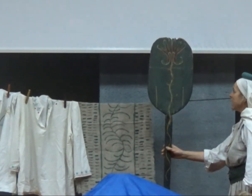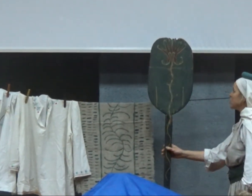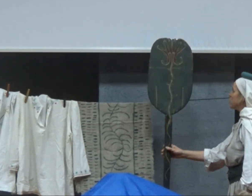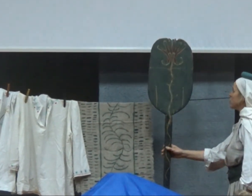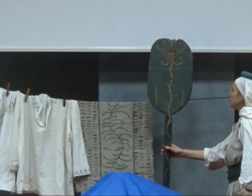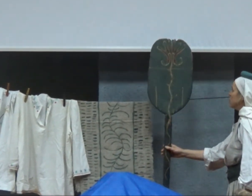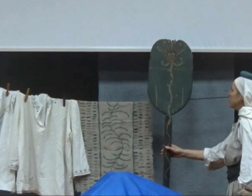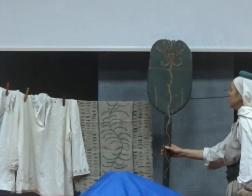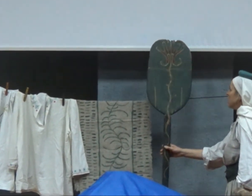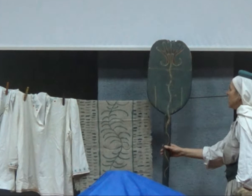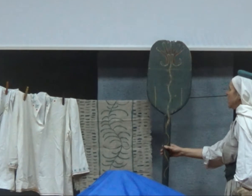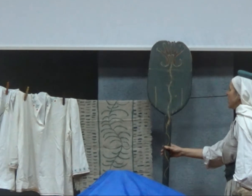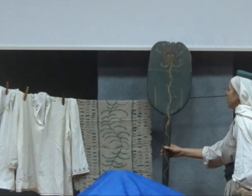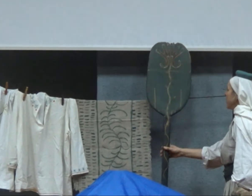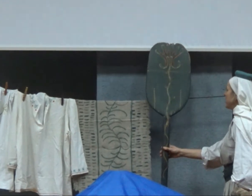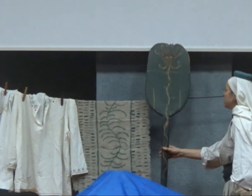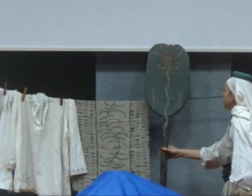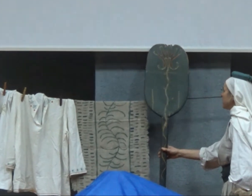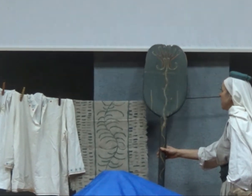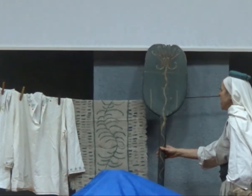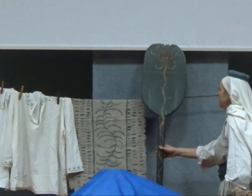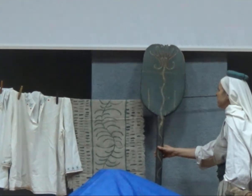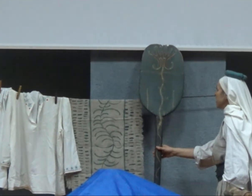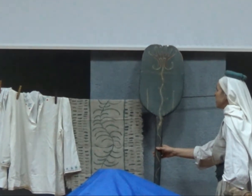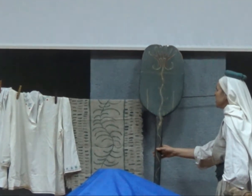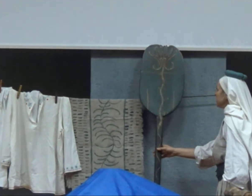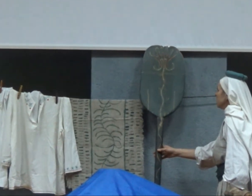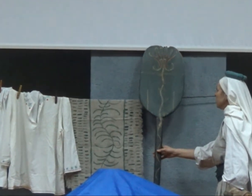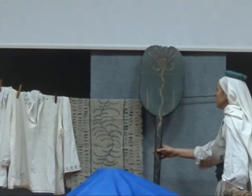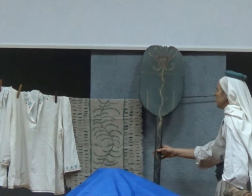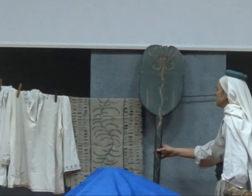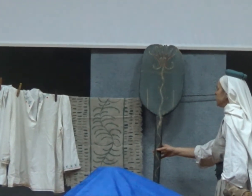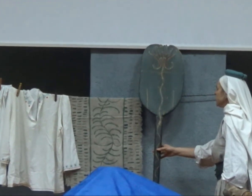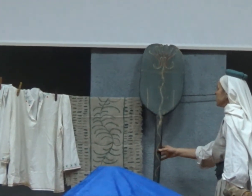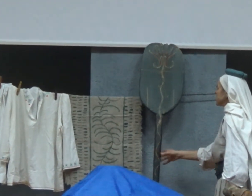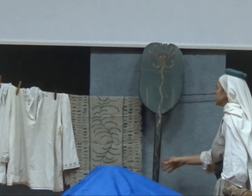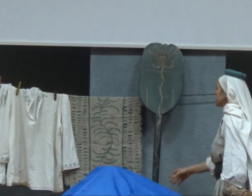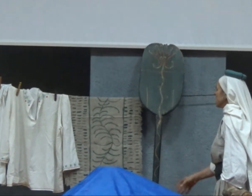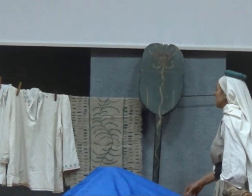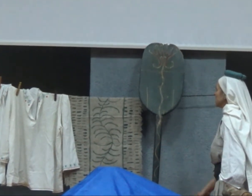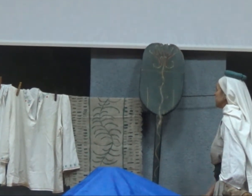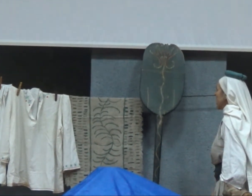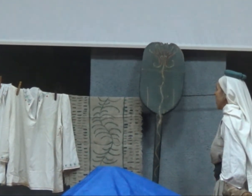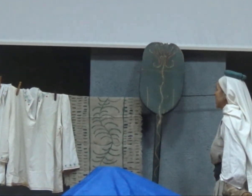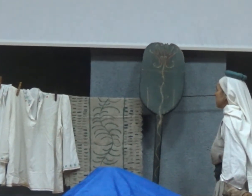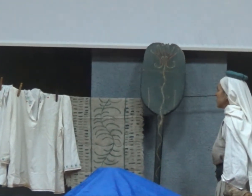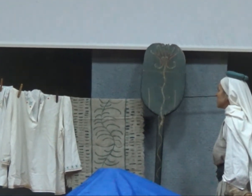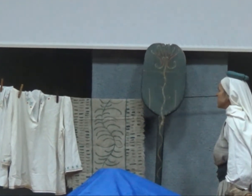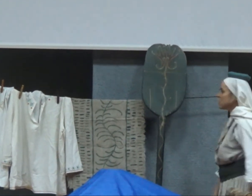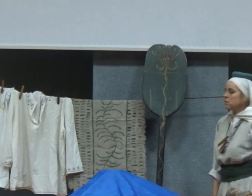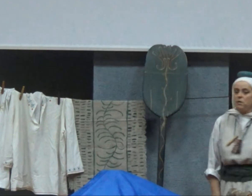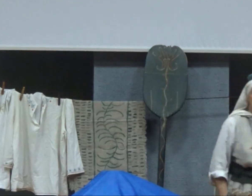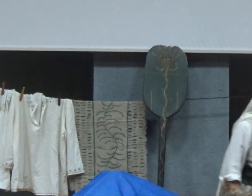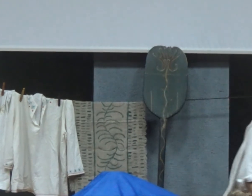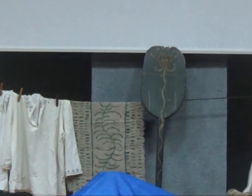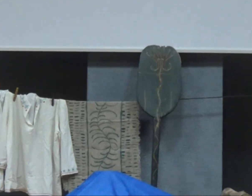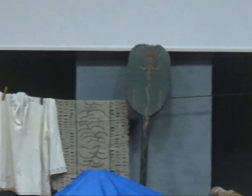aplankyti leisiu, bet pirmą padaryk tris